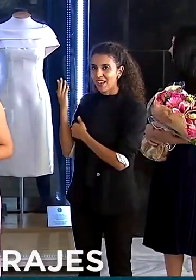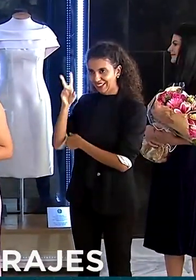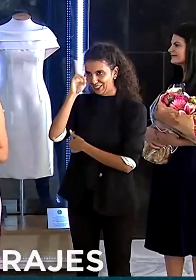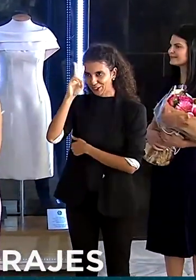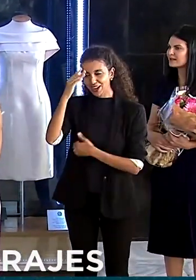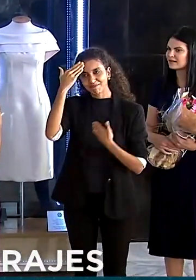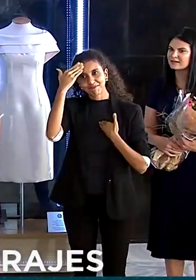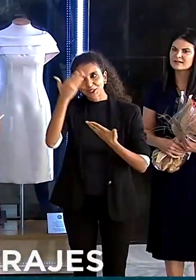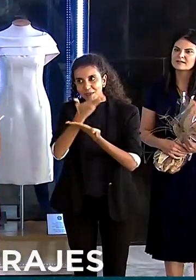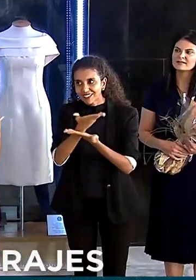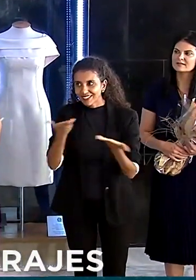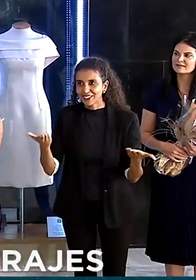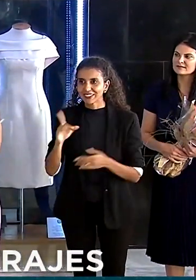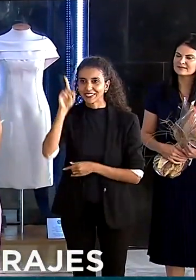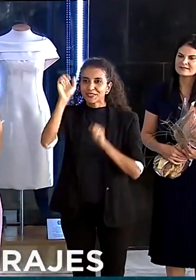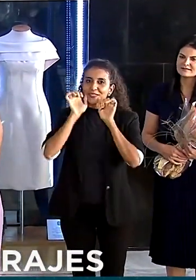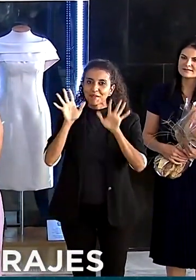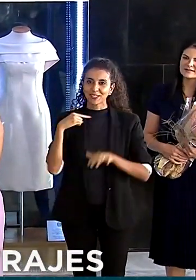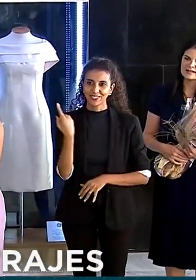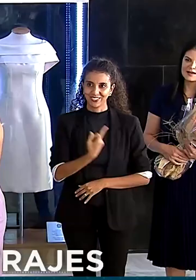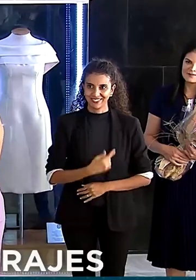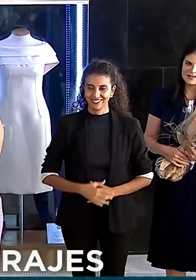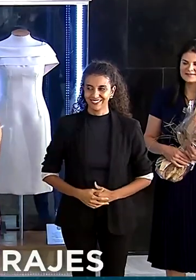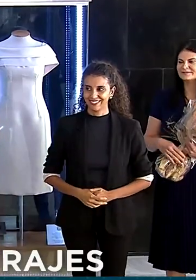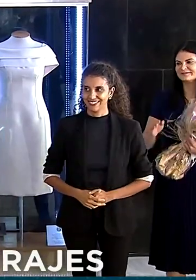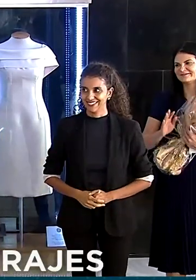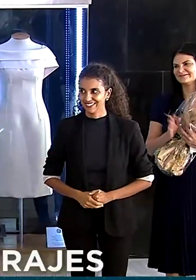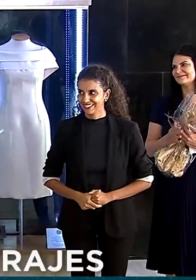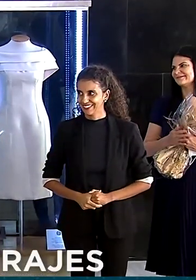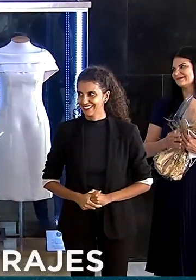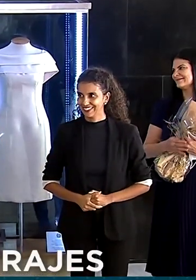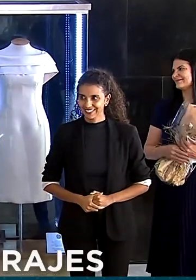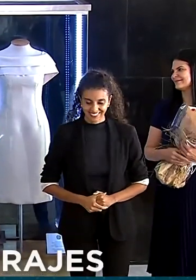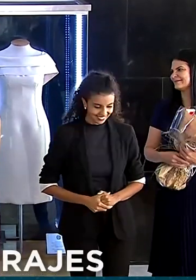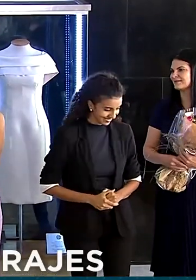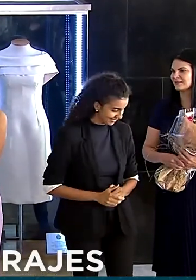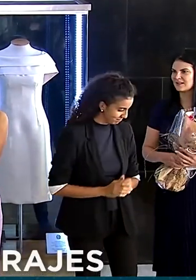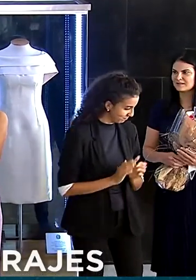história. Muito obrigada a todos, que Deus nos abençoe.